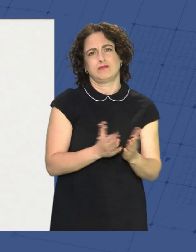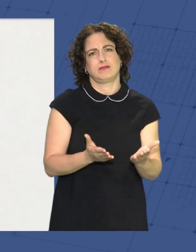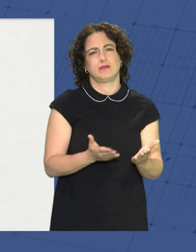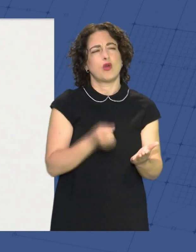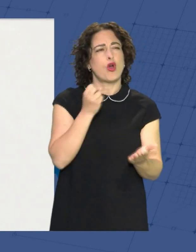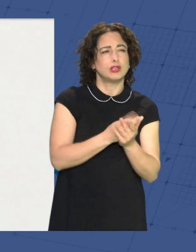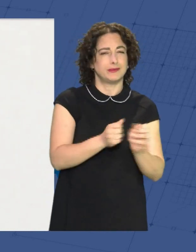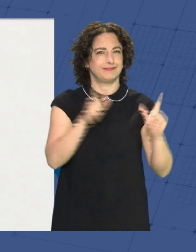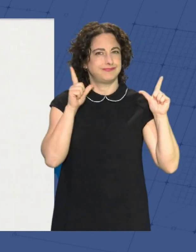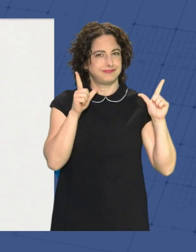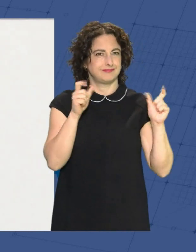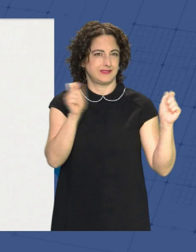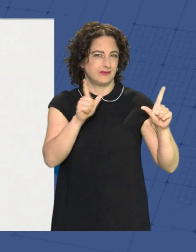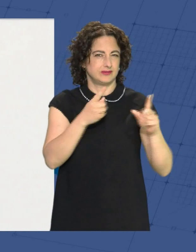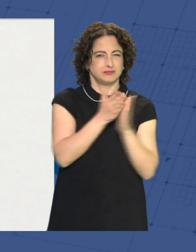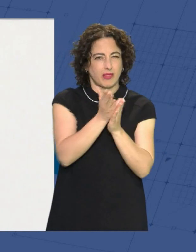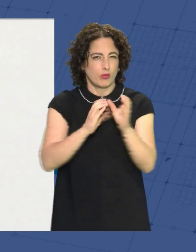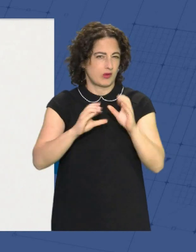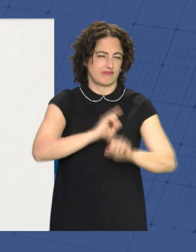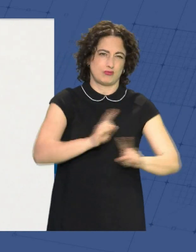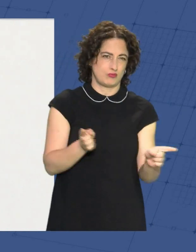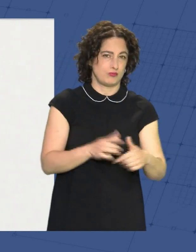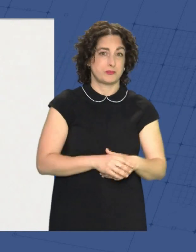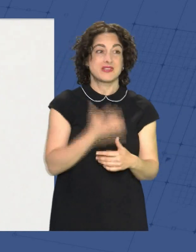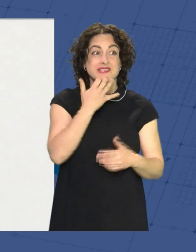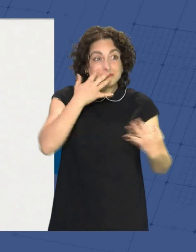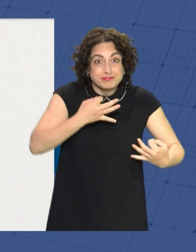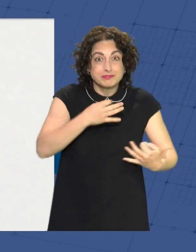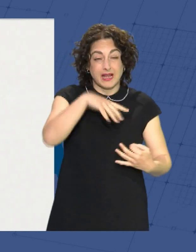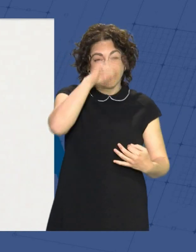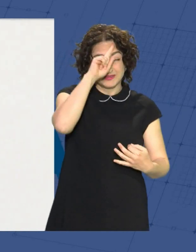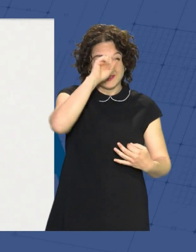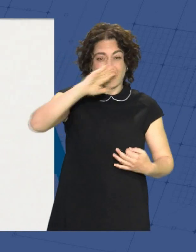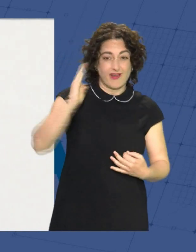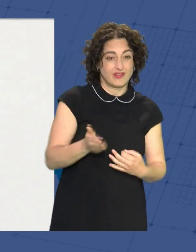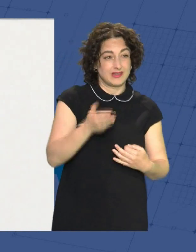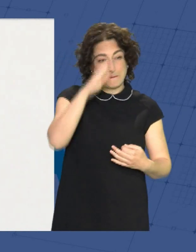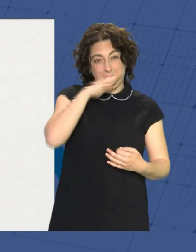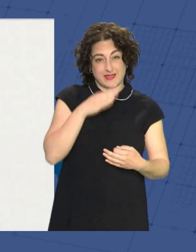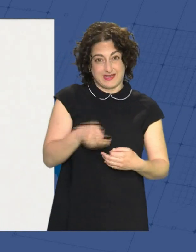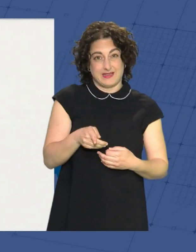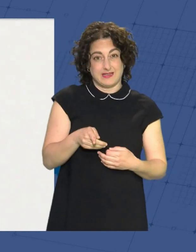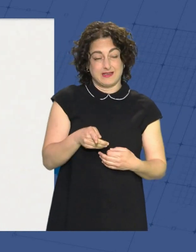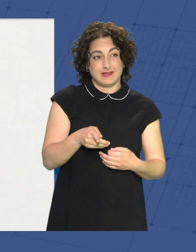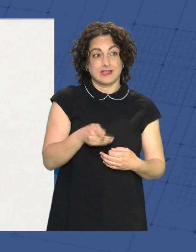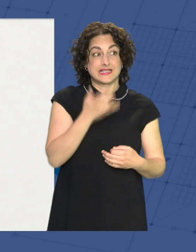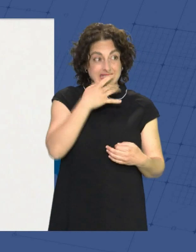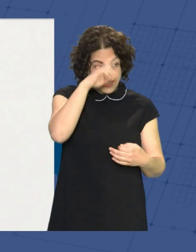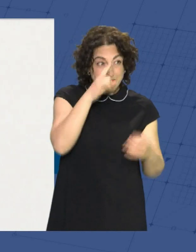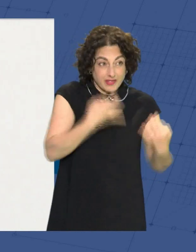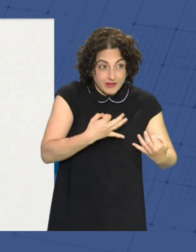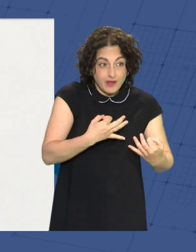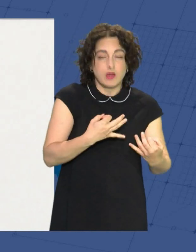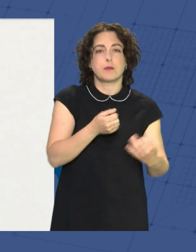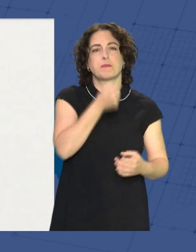vuelva a salir. Si realmente está arrepentida del daño que le hizo a su padre, que no vuelva a ponerse un